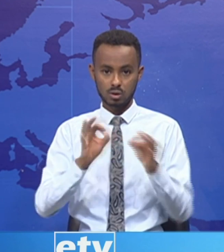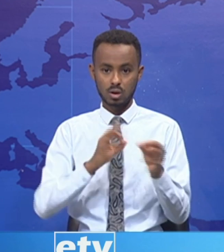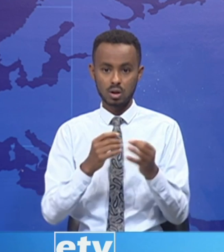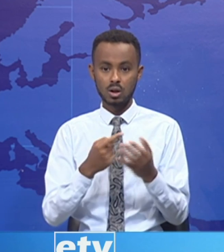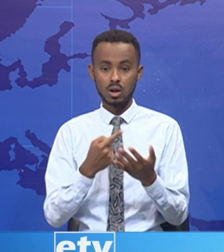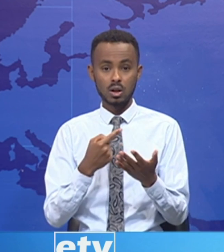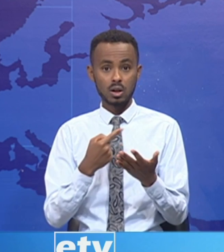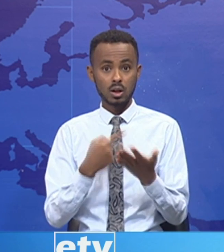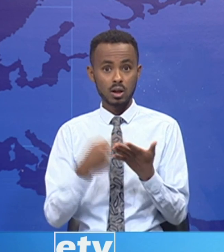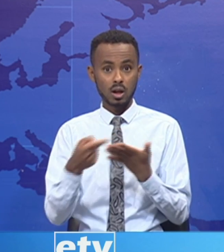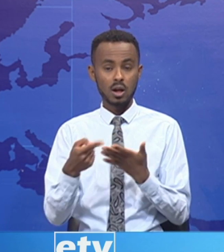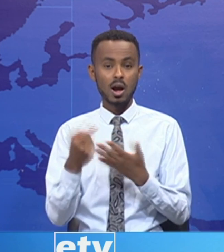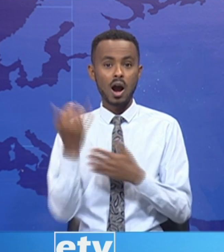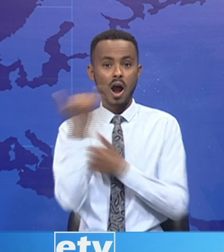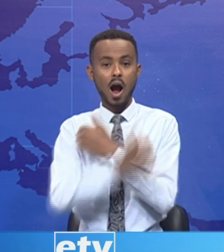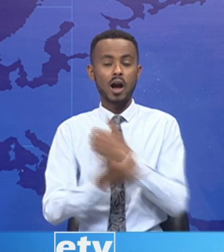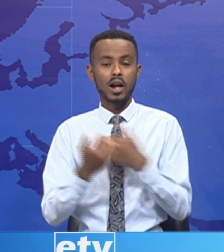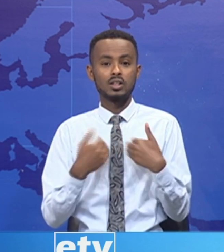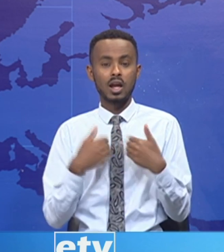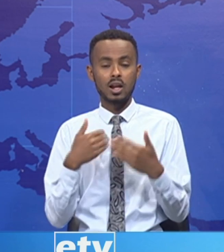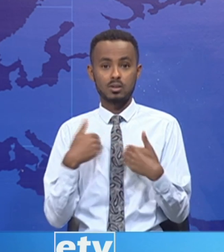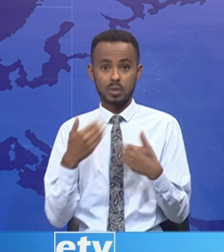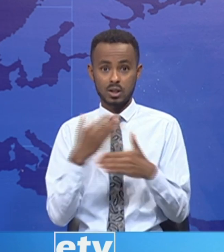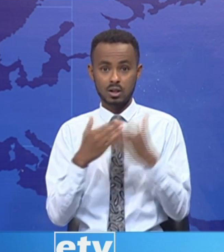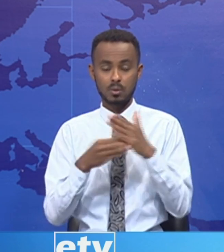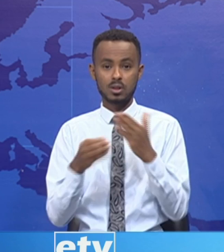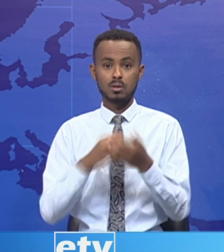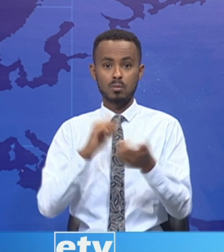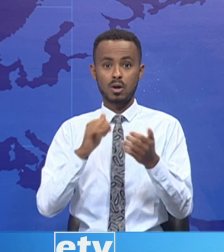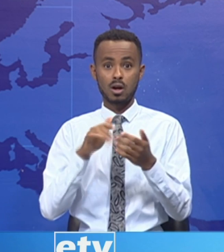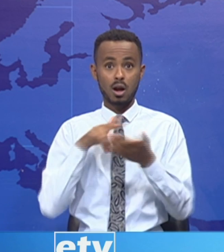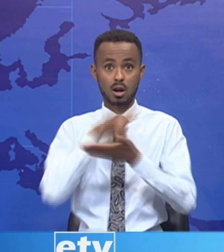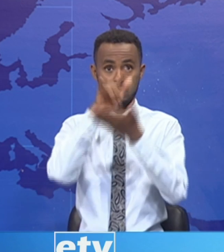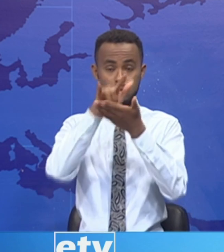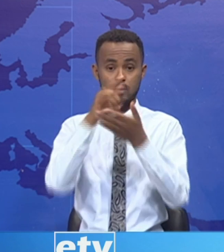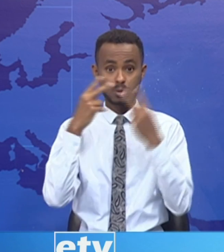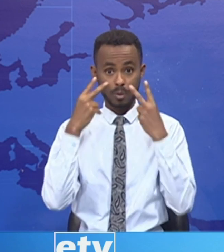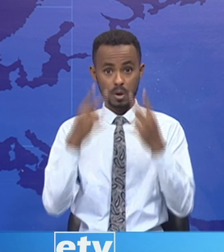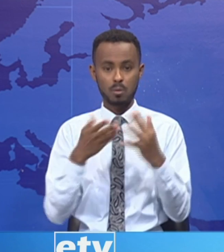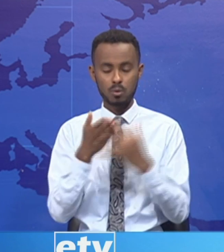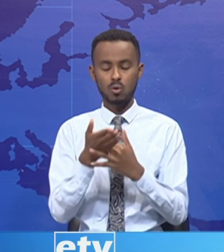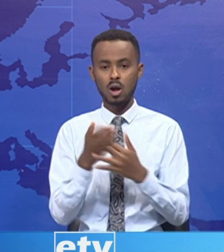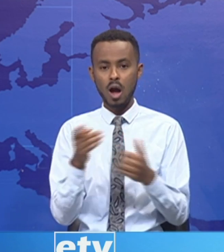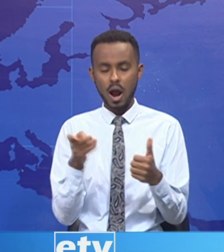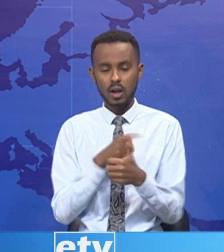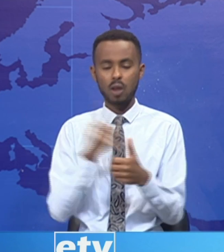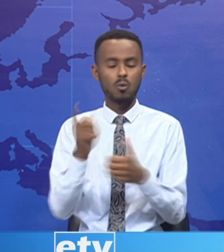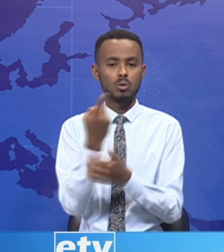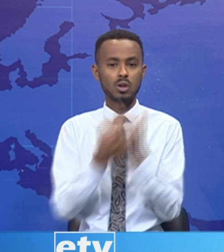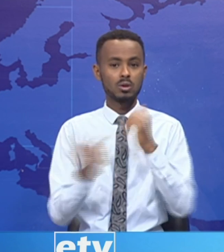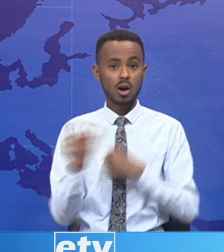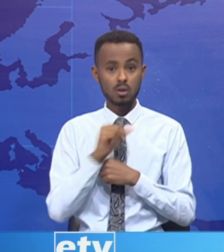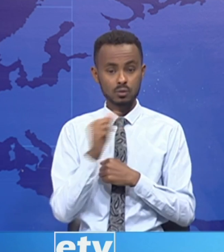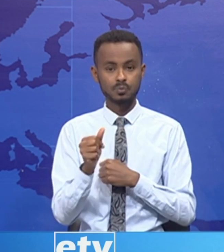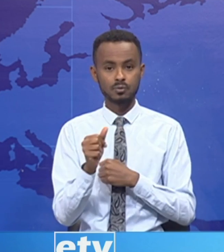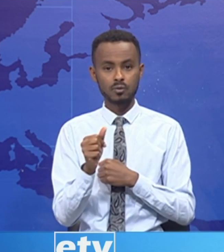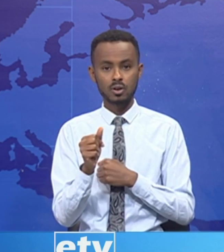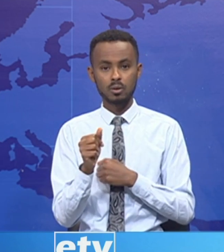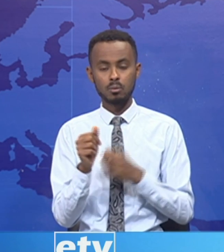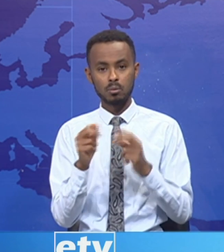እንግዲህ አሁን አገራችን ያለችበት ደረጃ በዚህ በአቪዬሽን በመናይበት ጊዜ አንደኛ መሆና ብቻ ሳይሆን